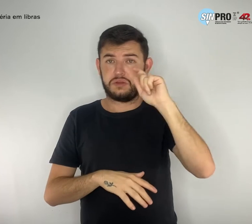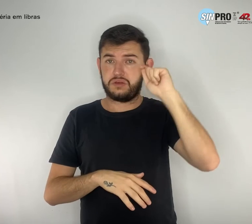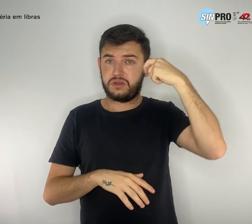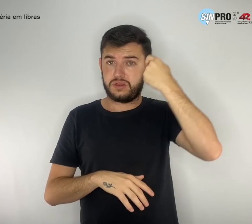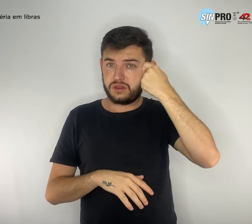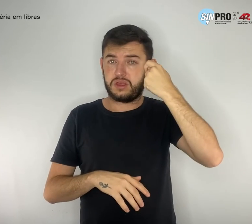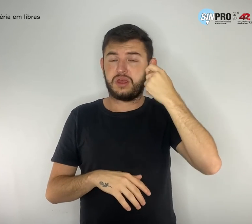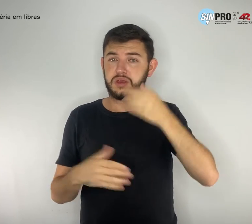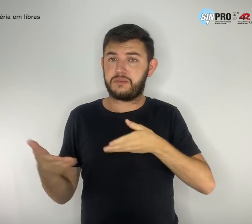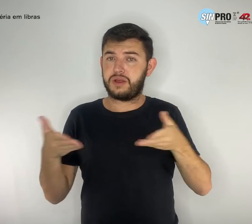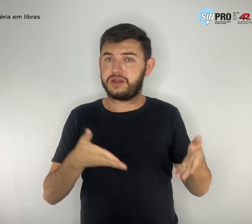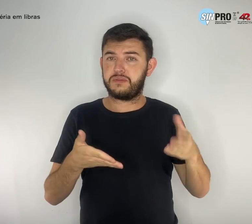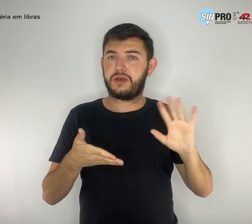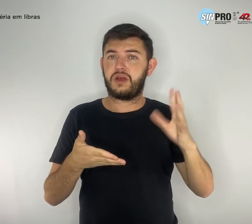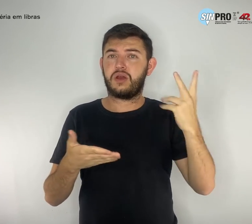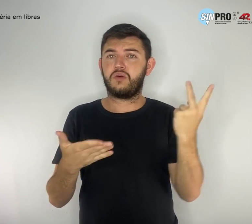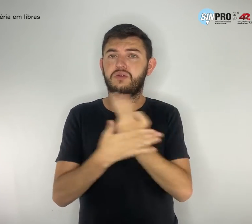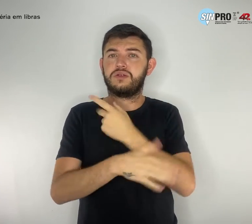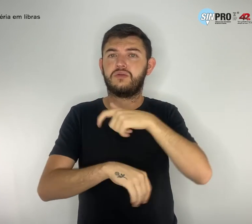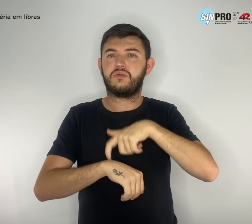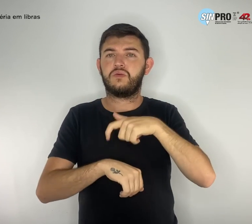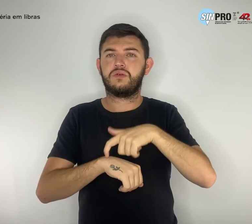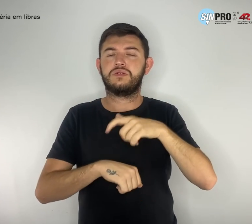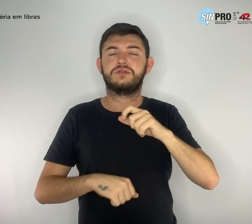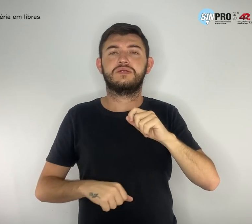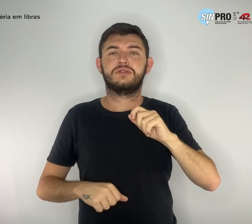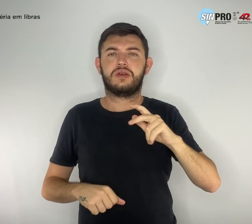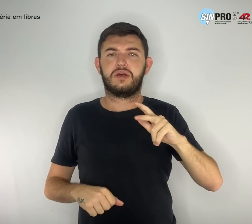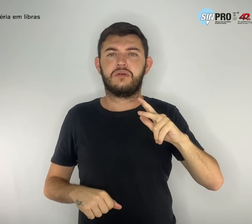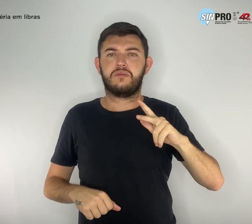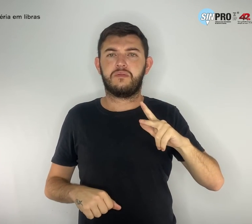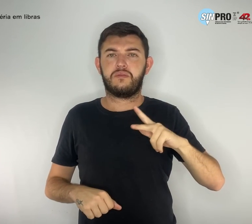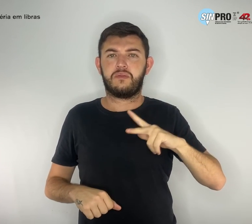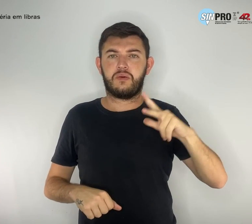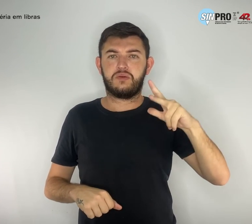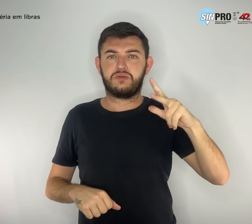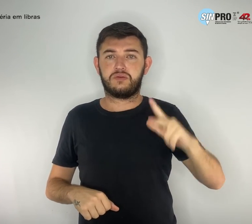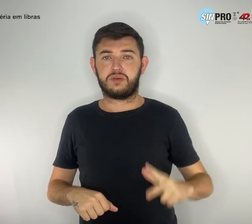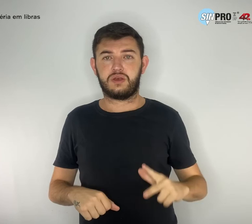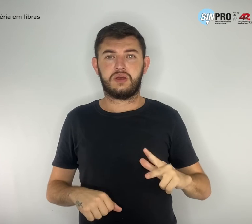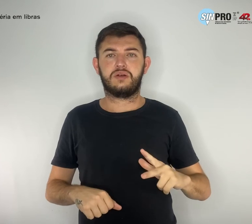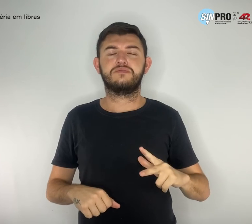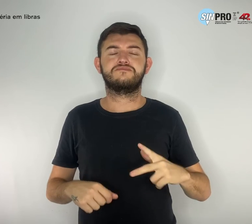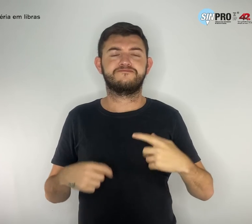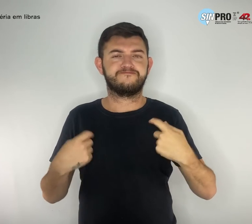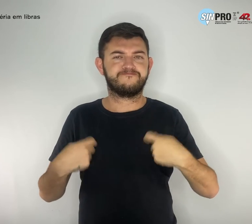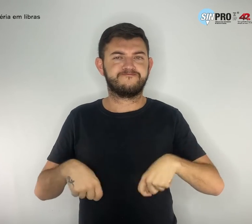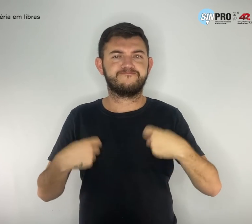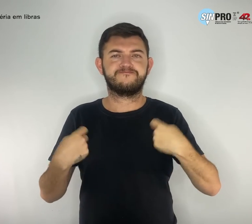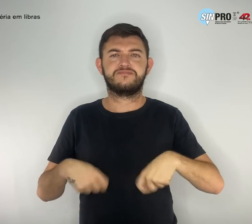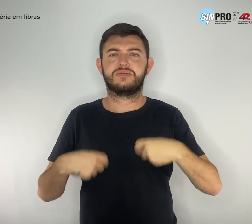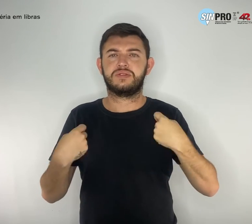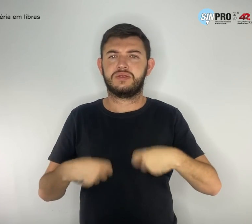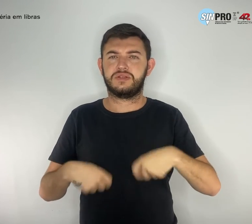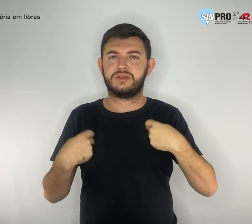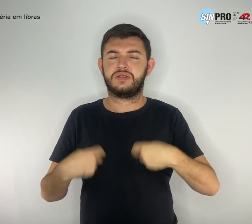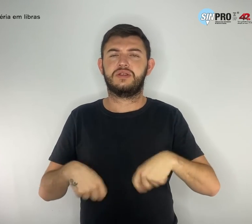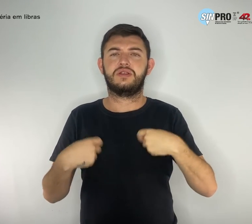que a colônia portuguesa teve a necessidade de obter um grande número de trabalhadores para